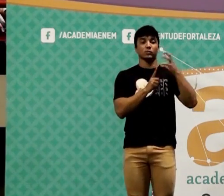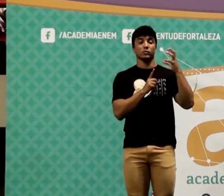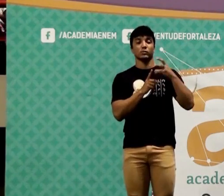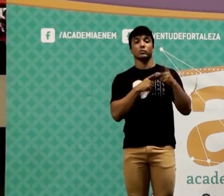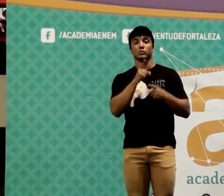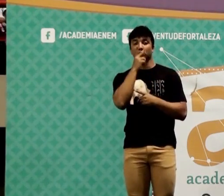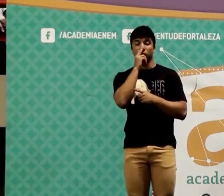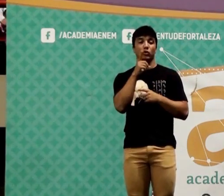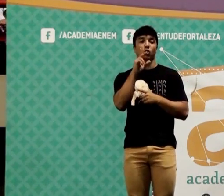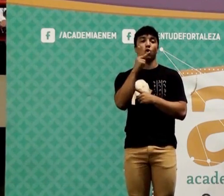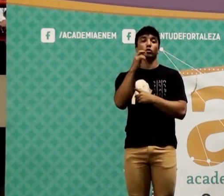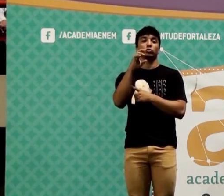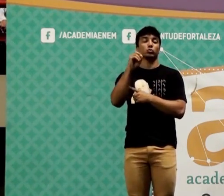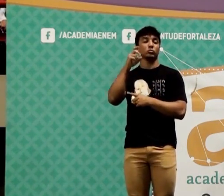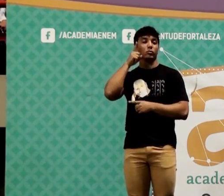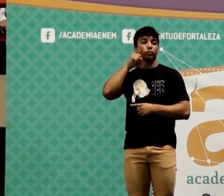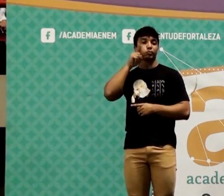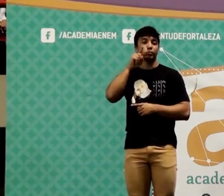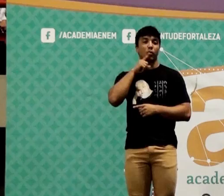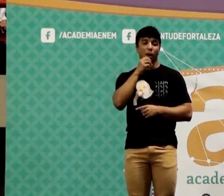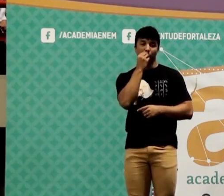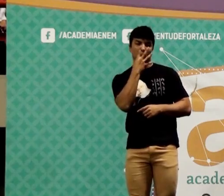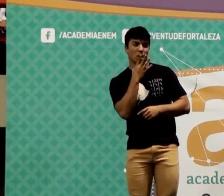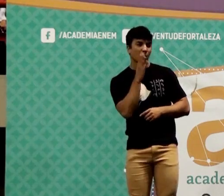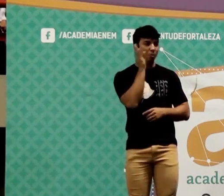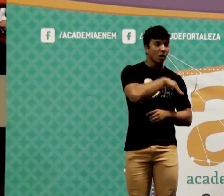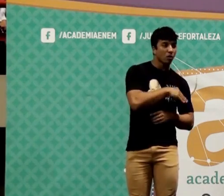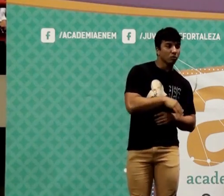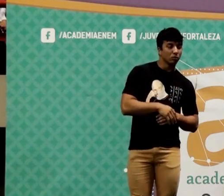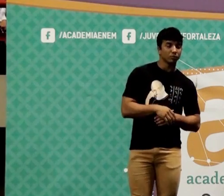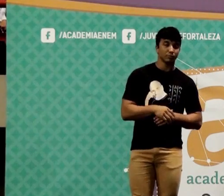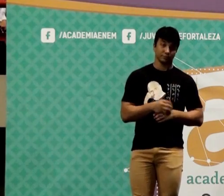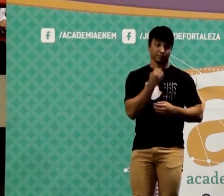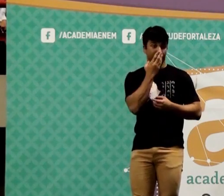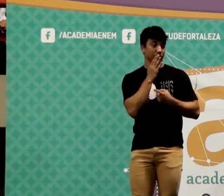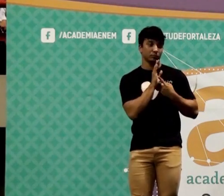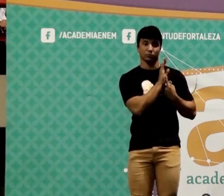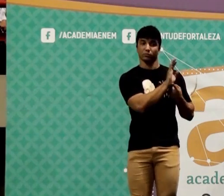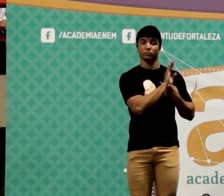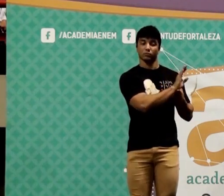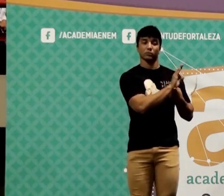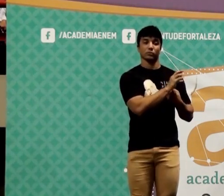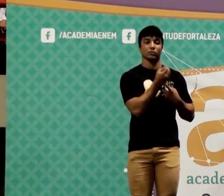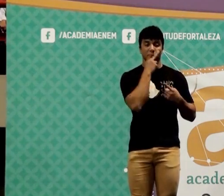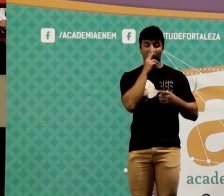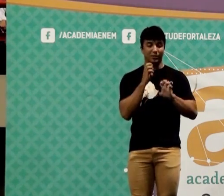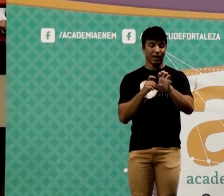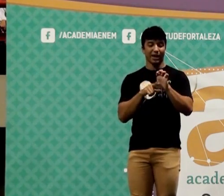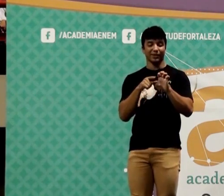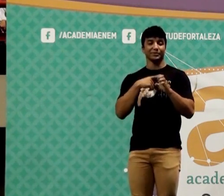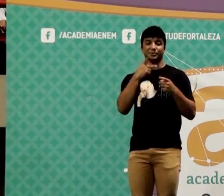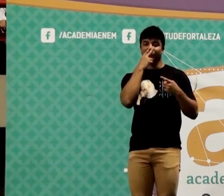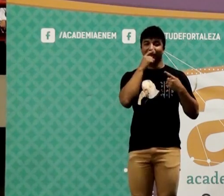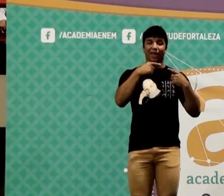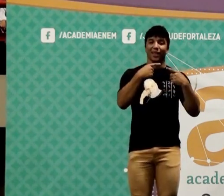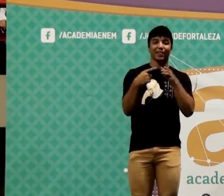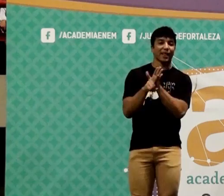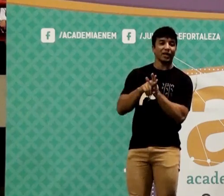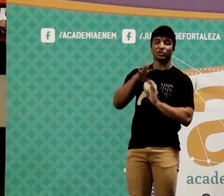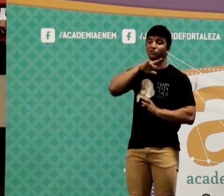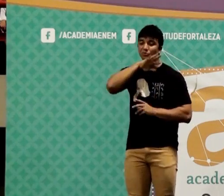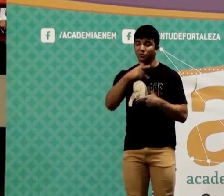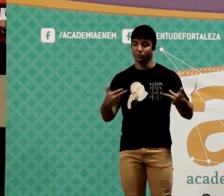O fortalecimento político do Napoleão é justificado pela amplitude de poderes que tivera Carlos Magno. Napoleão